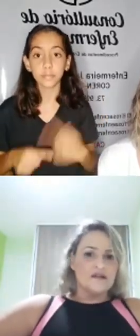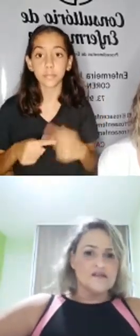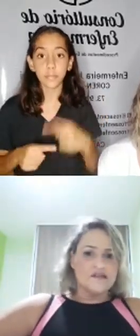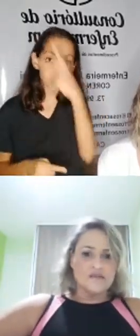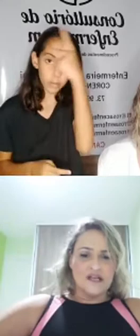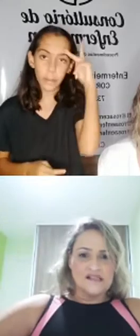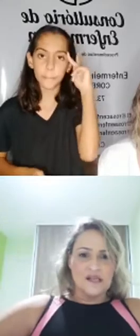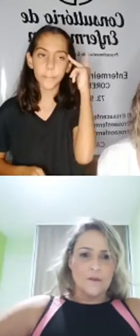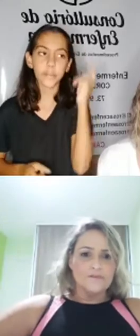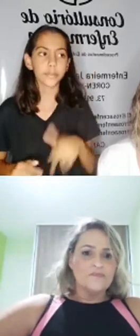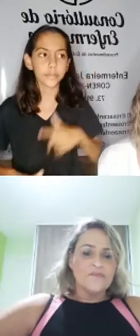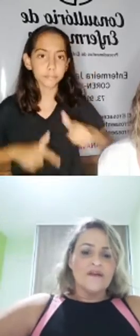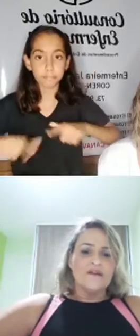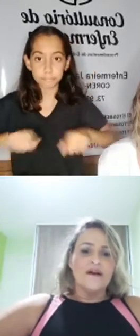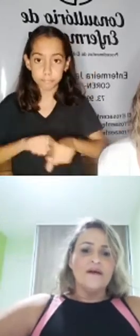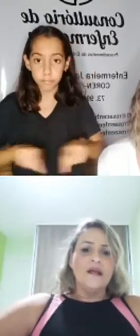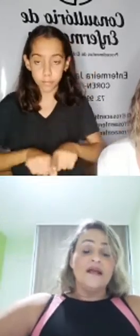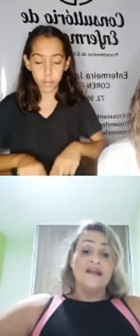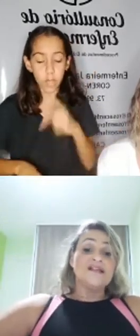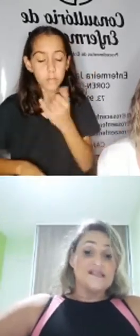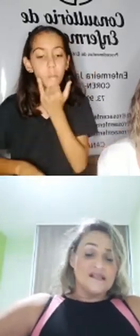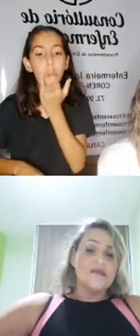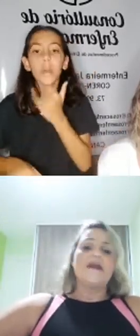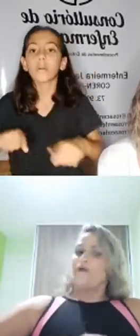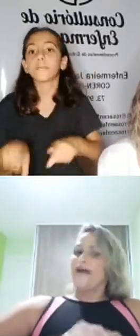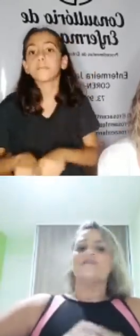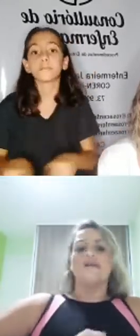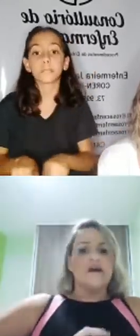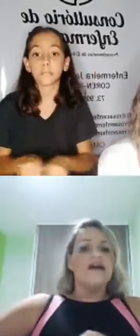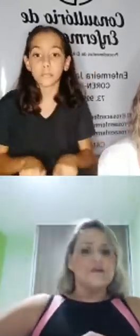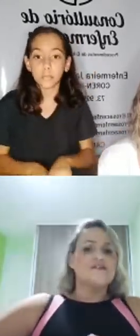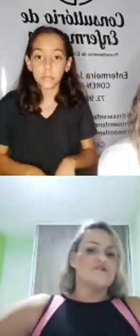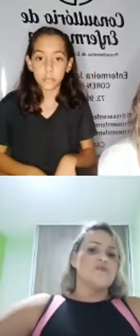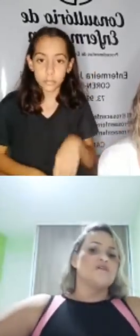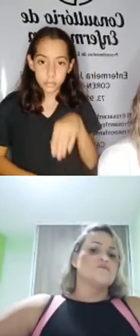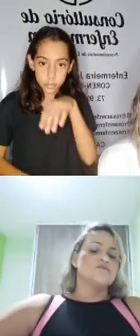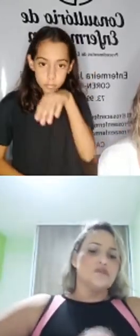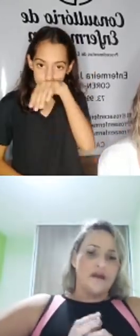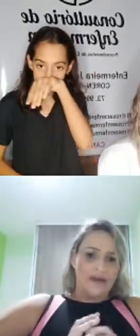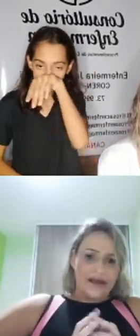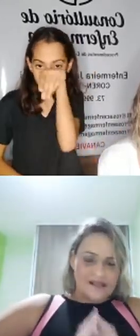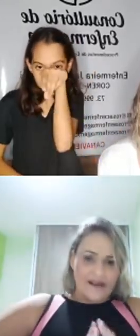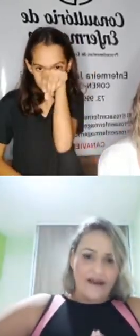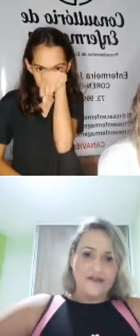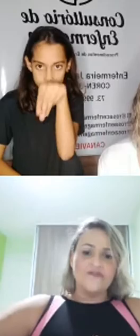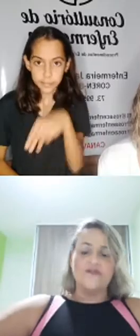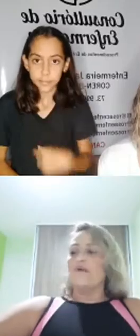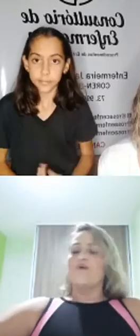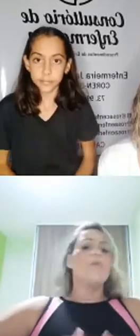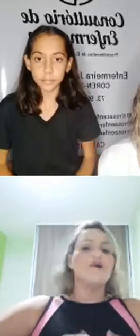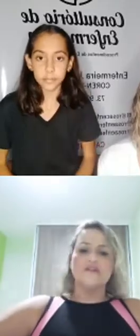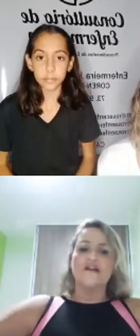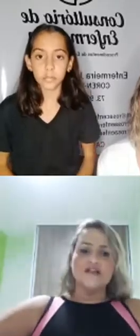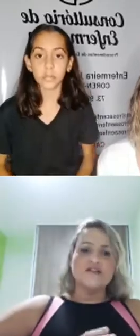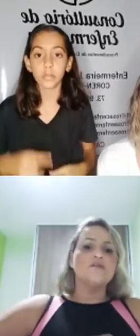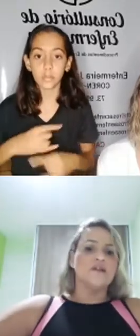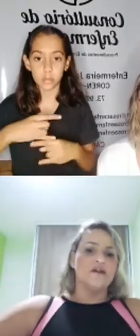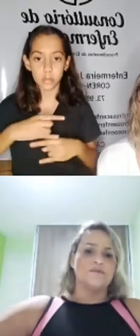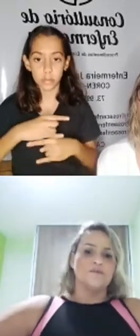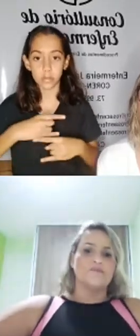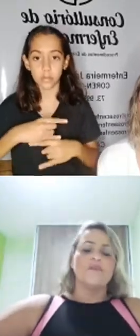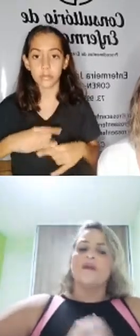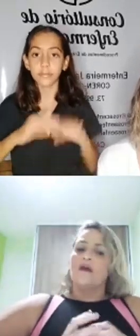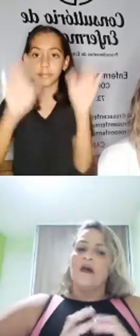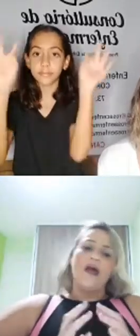merecem a nossa admiração, né? E assim, eu quero isso mesmo. Essa live é uma oportunidade que eu